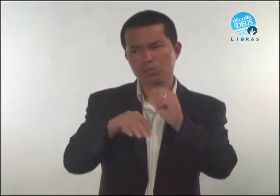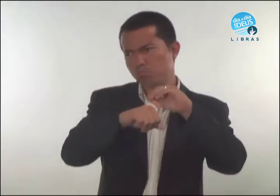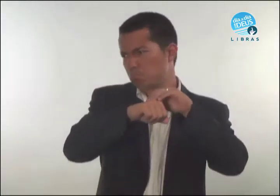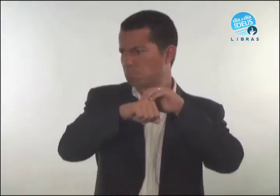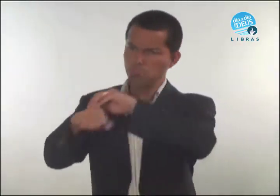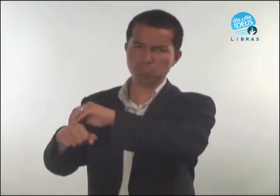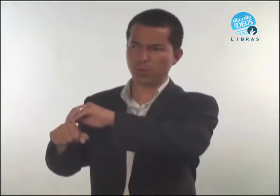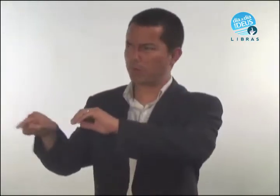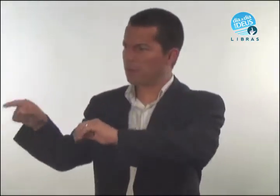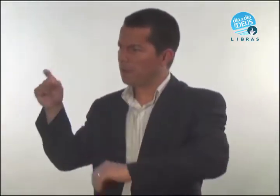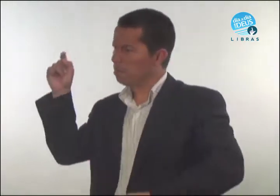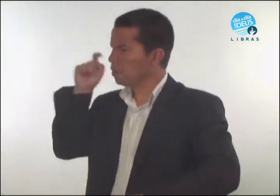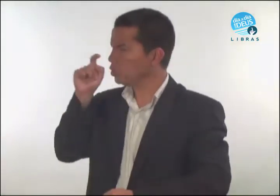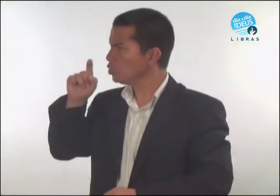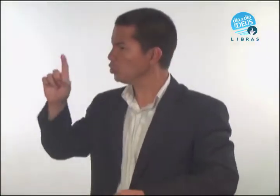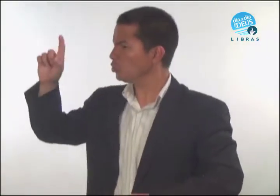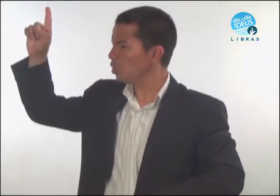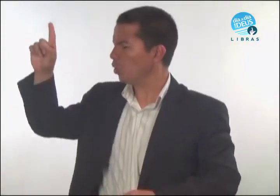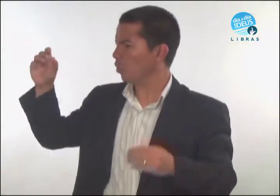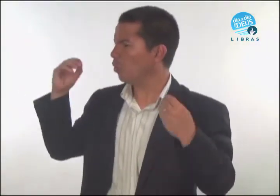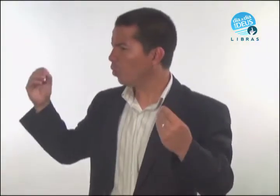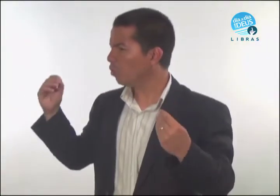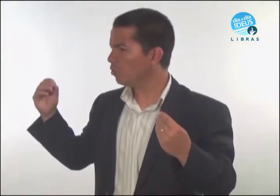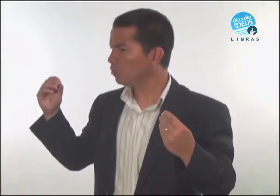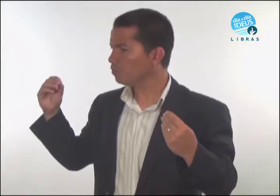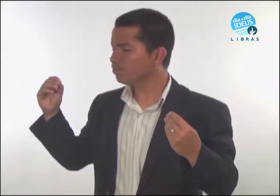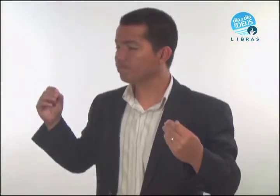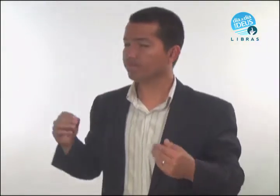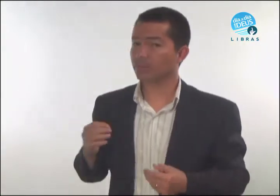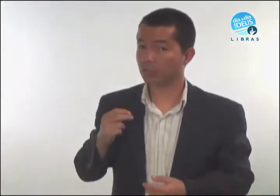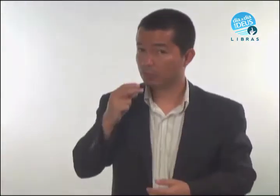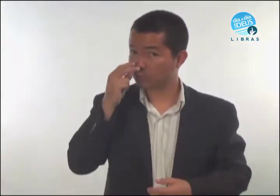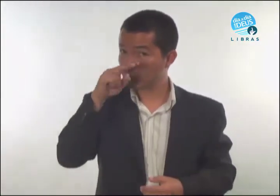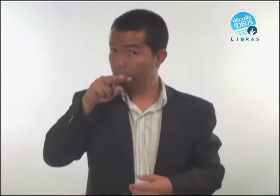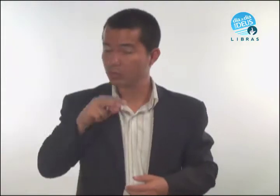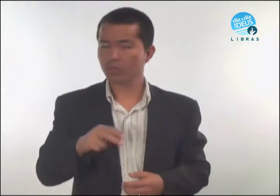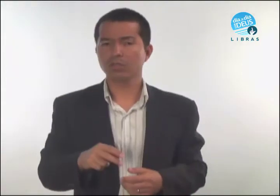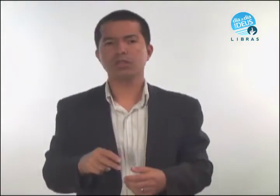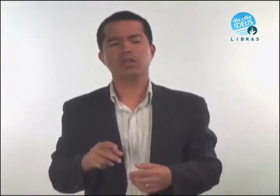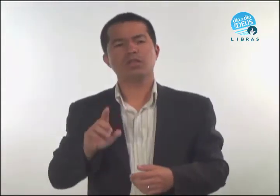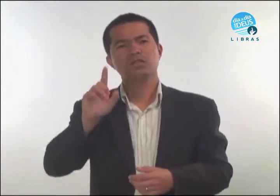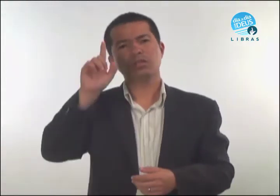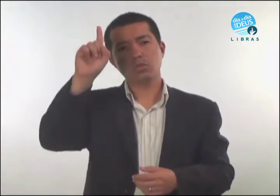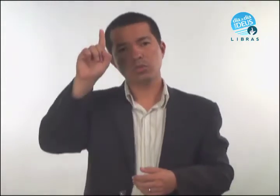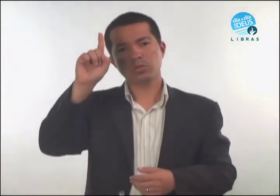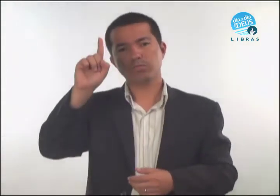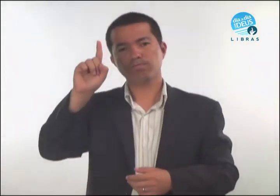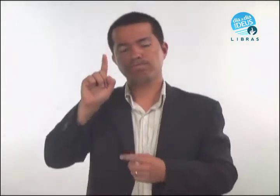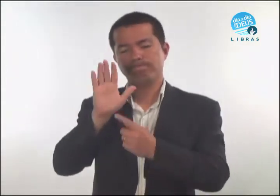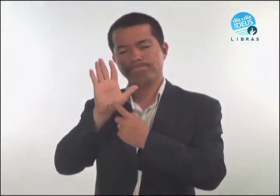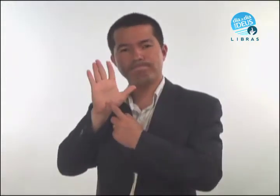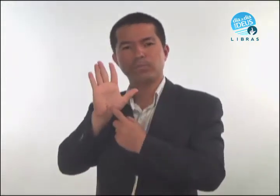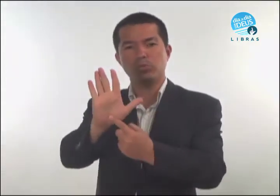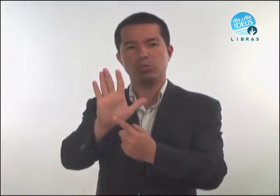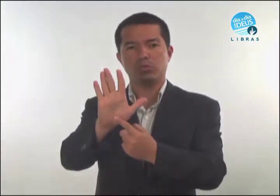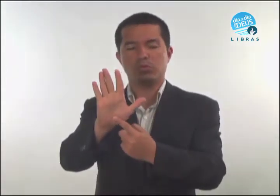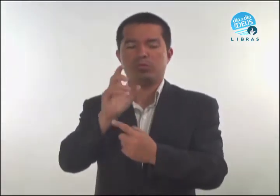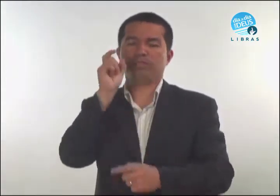coisas. Primeiro, Ele revela a mentira satânica.